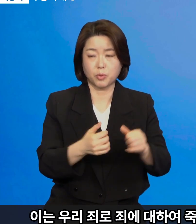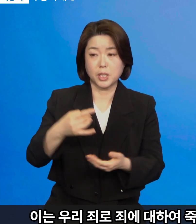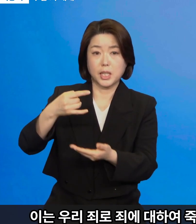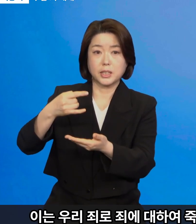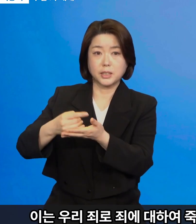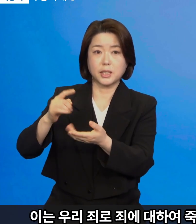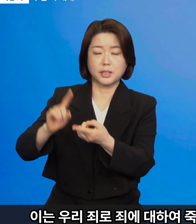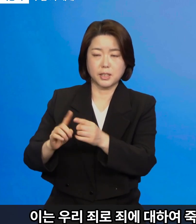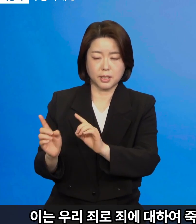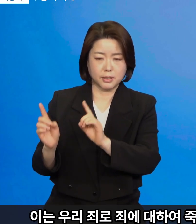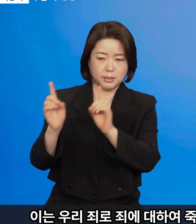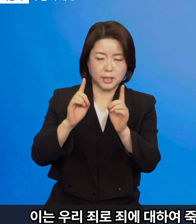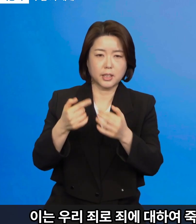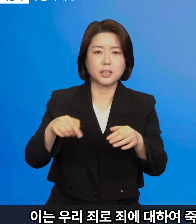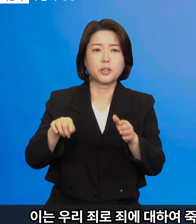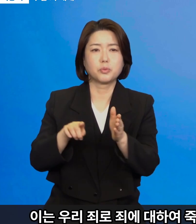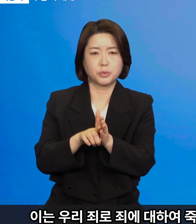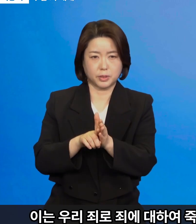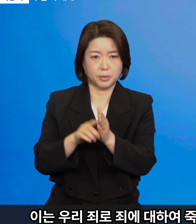대하여 살게 하려 하심이라.